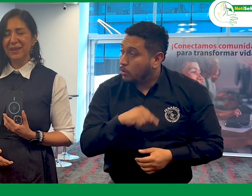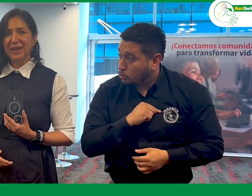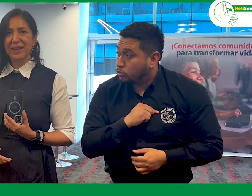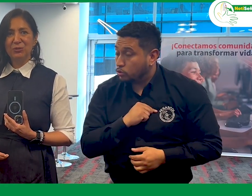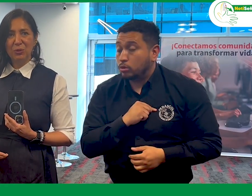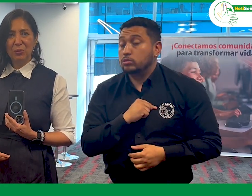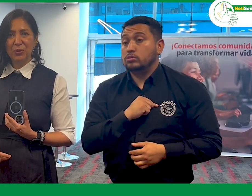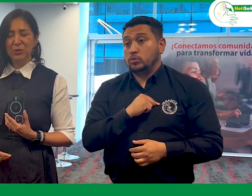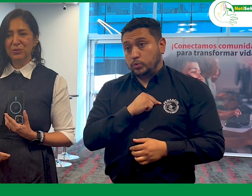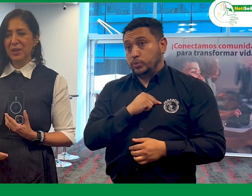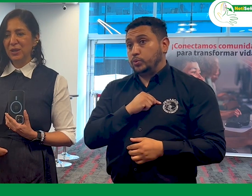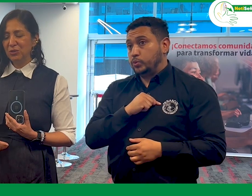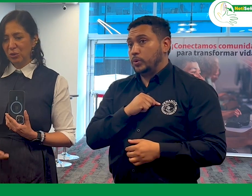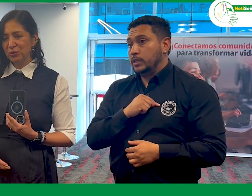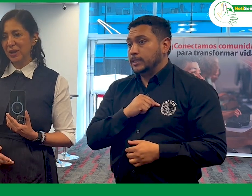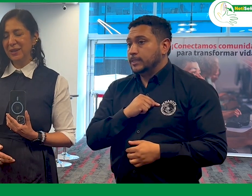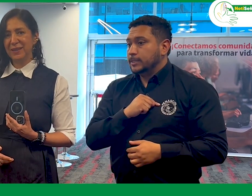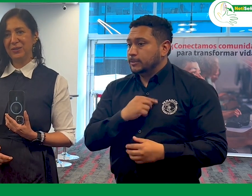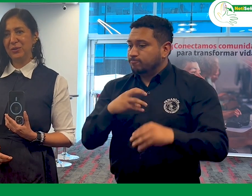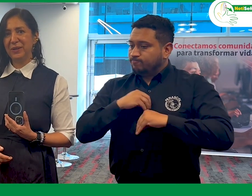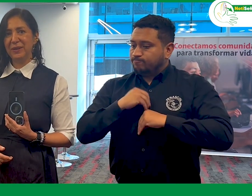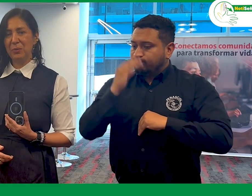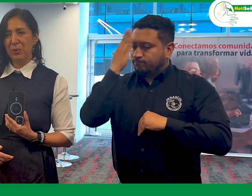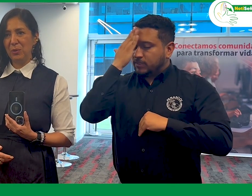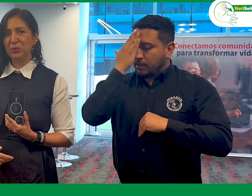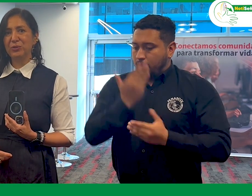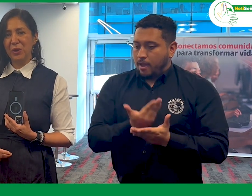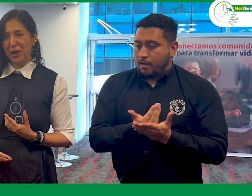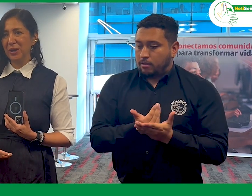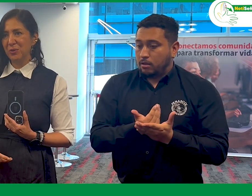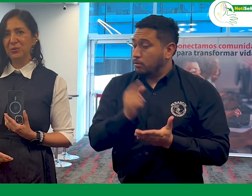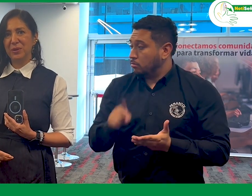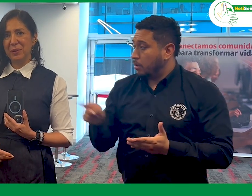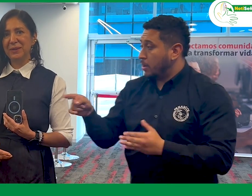perfectamente que somos dos organizaciones que podemos